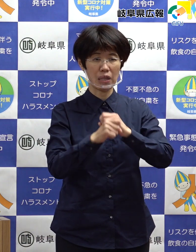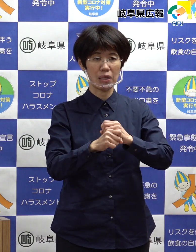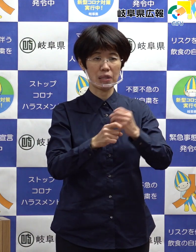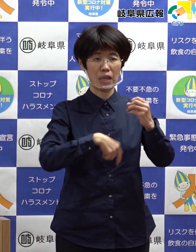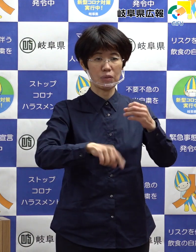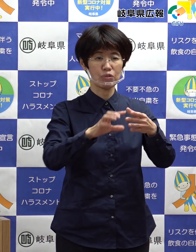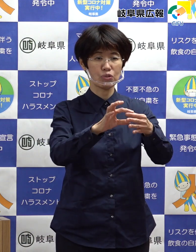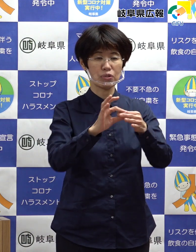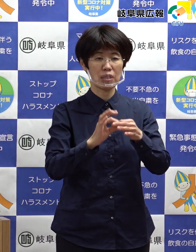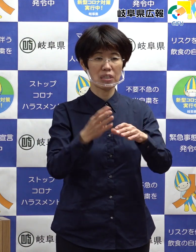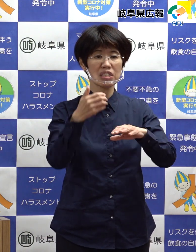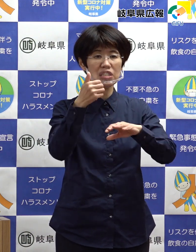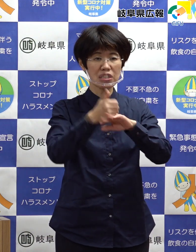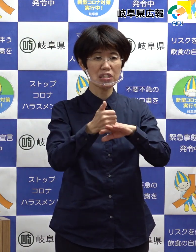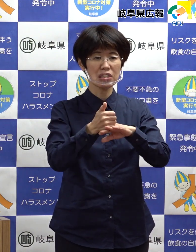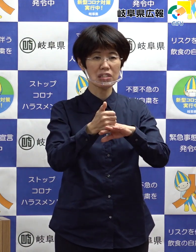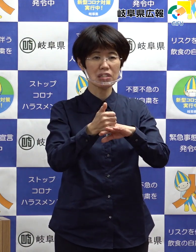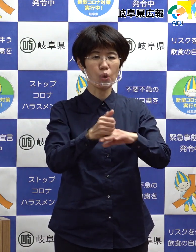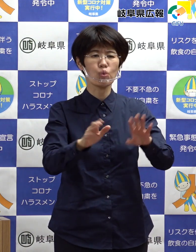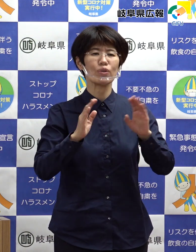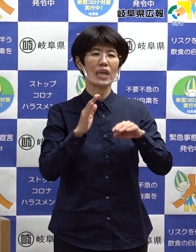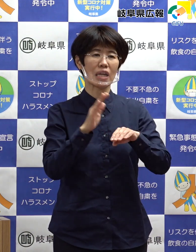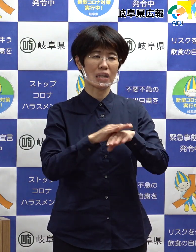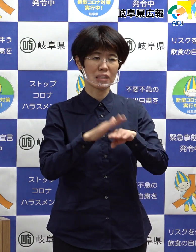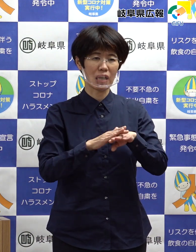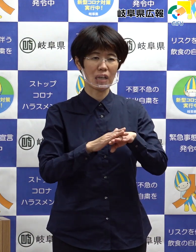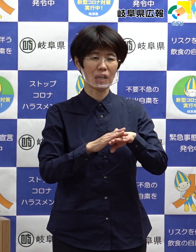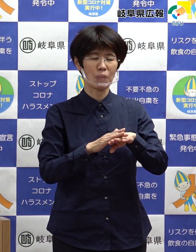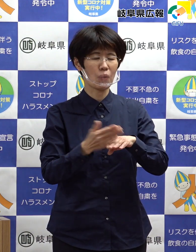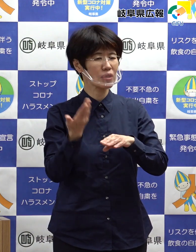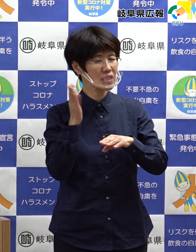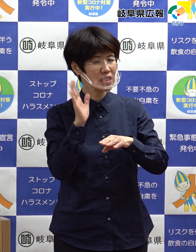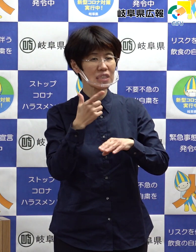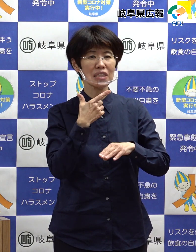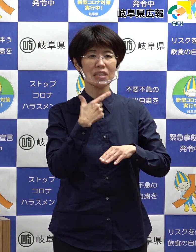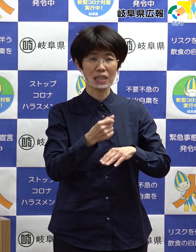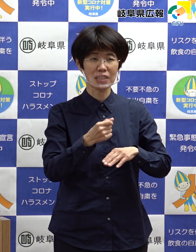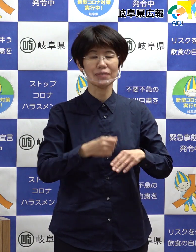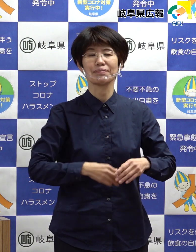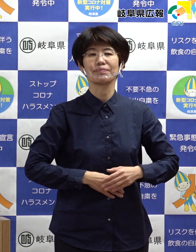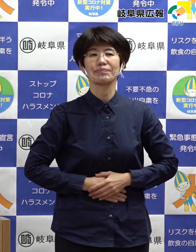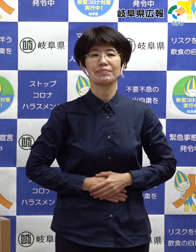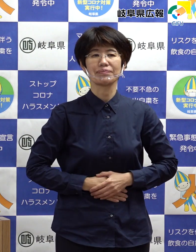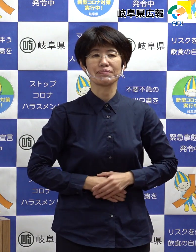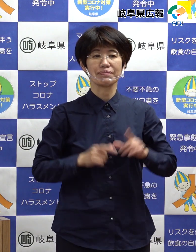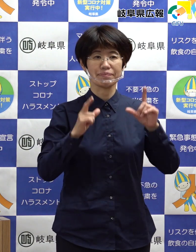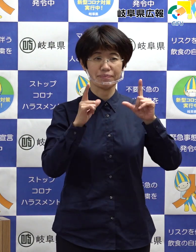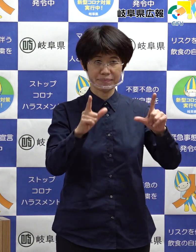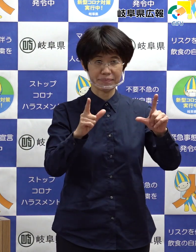ですけれども、知事の率直なこれの受け止めを教えていただけますか。